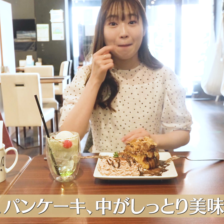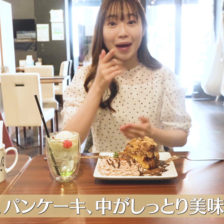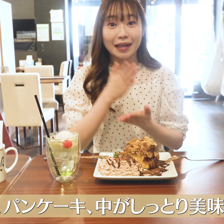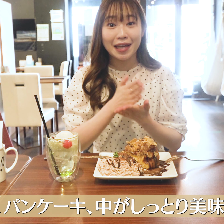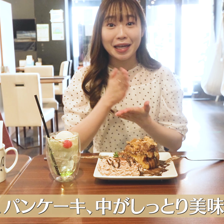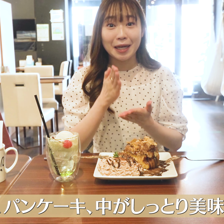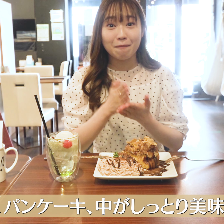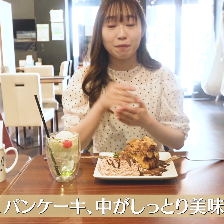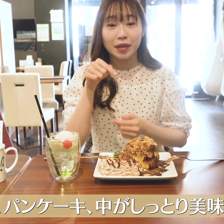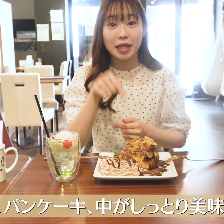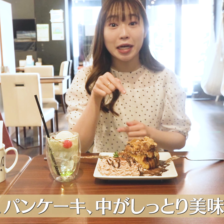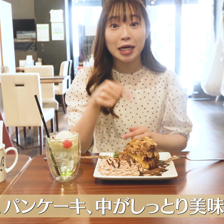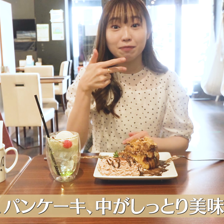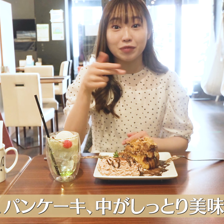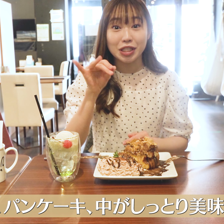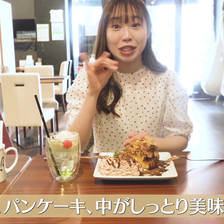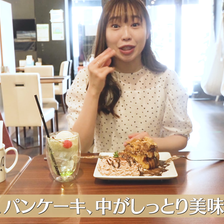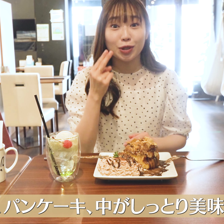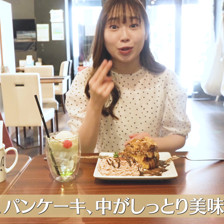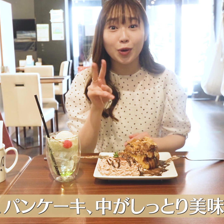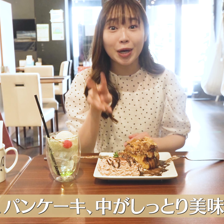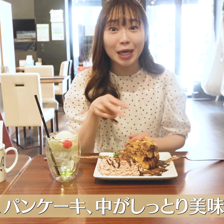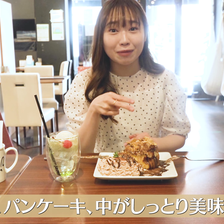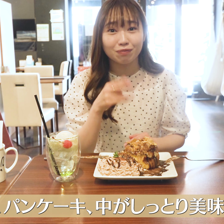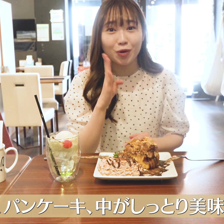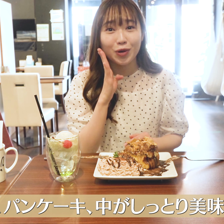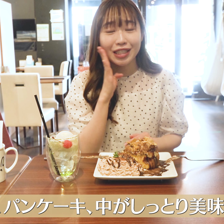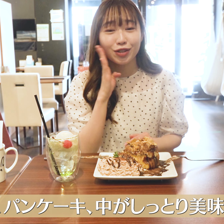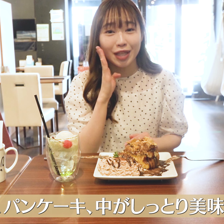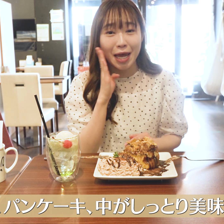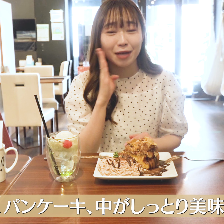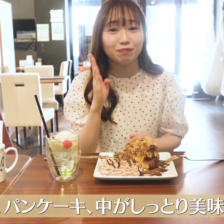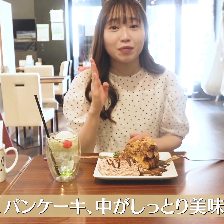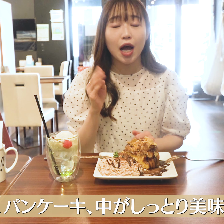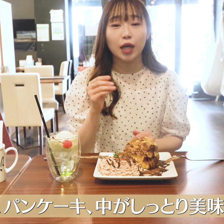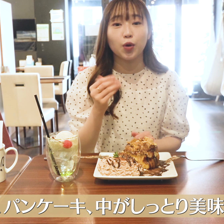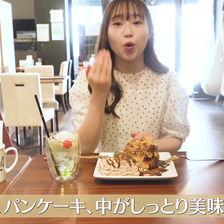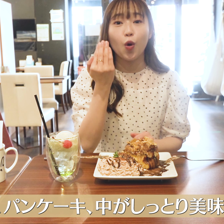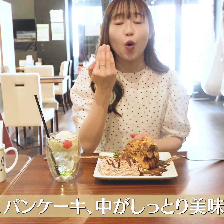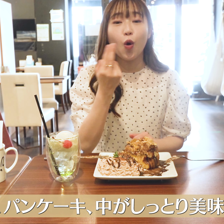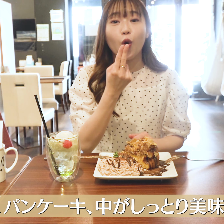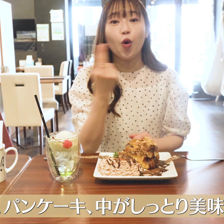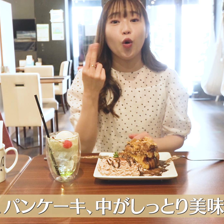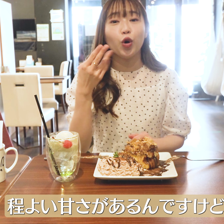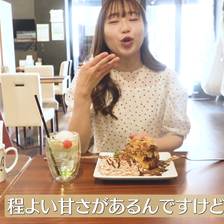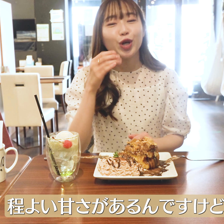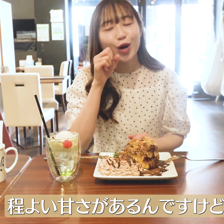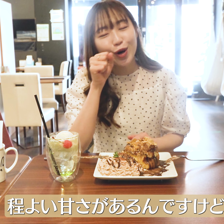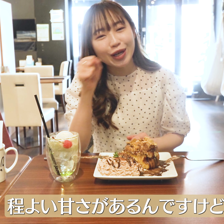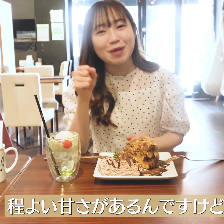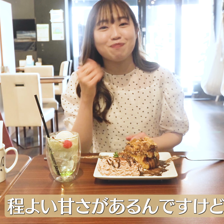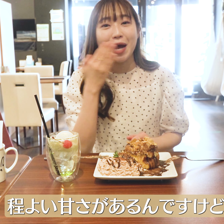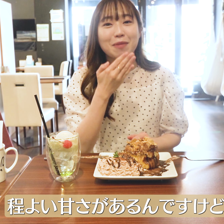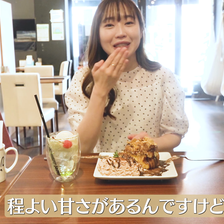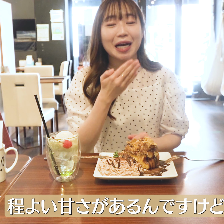パンケーキ中しっとり美味しくて、あの程よい甘さがあ